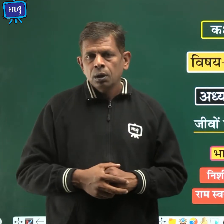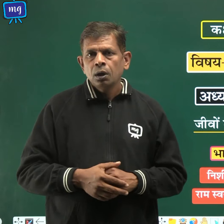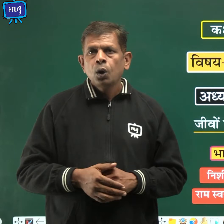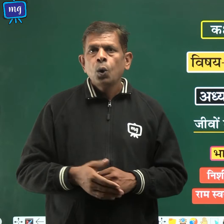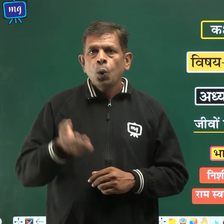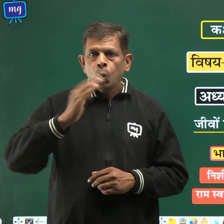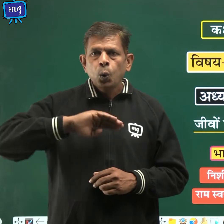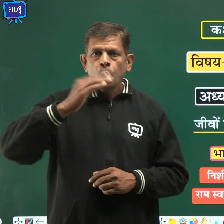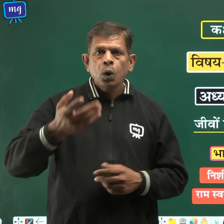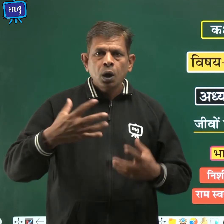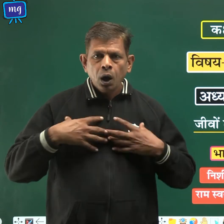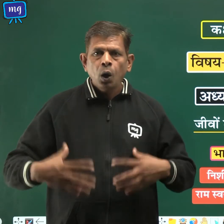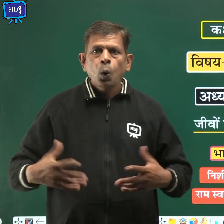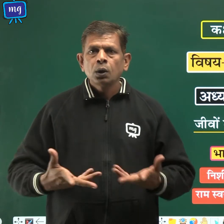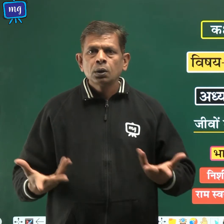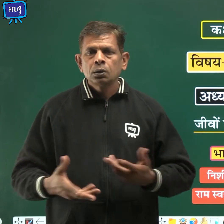श्वसन अंग कौन कौन से होते हैं।